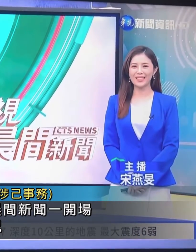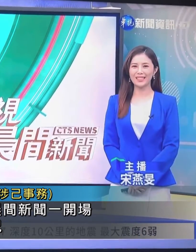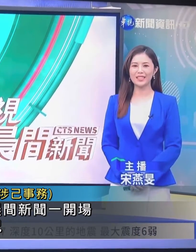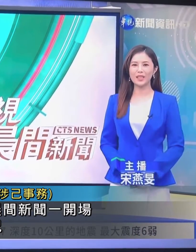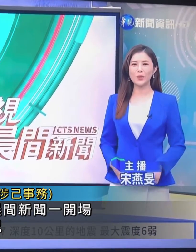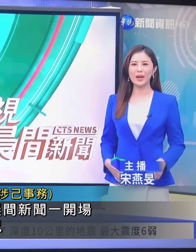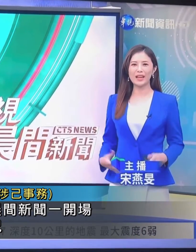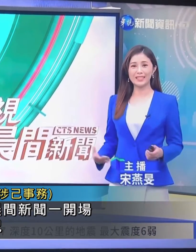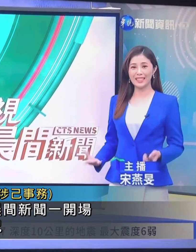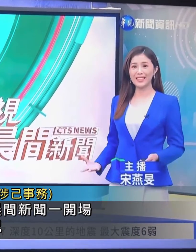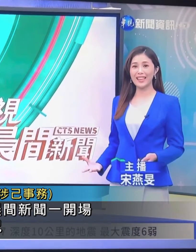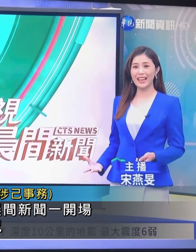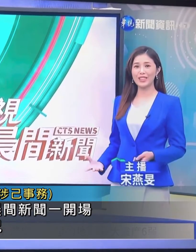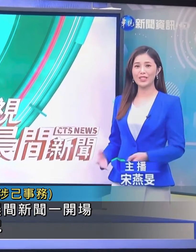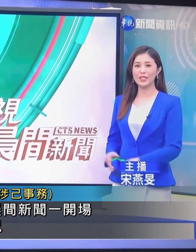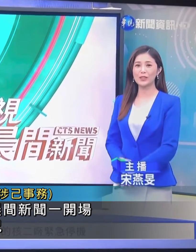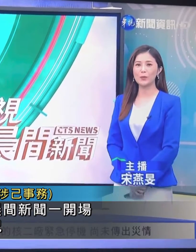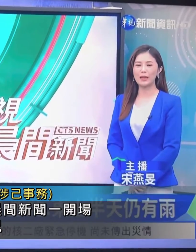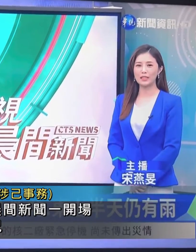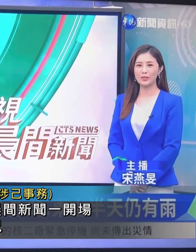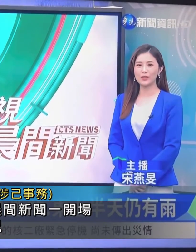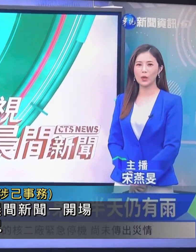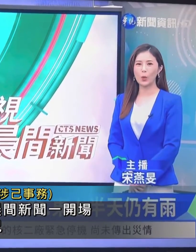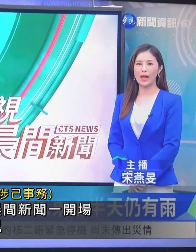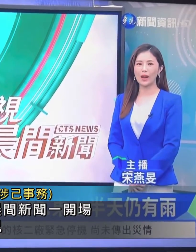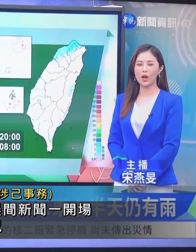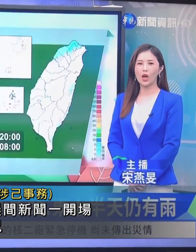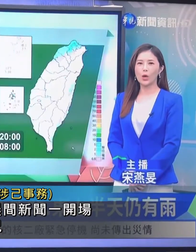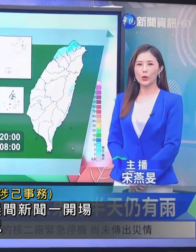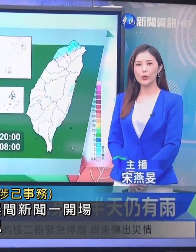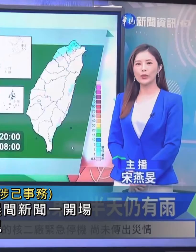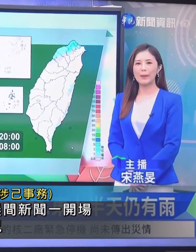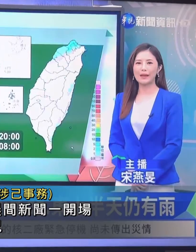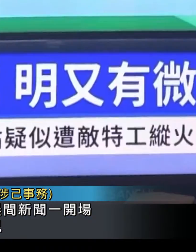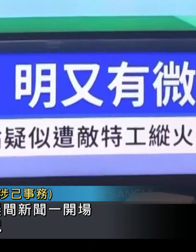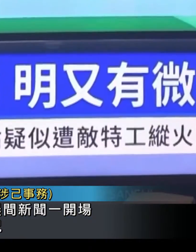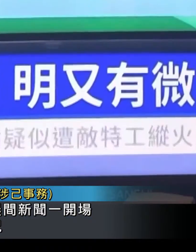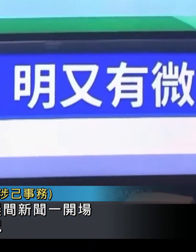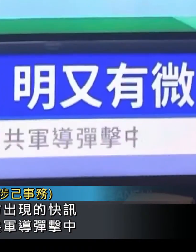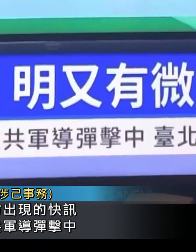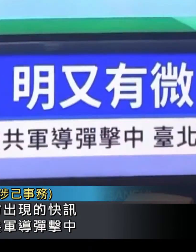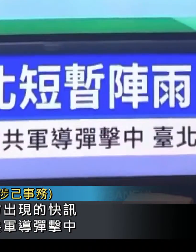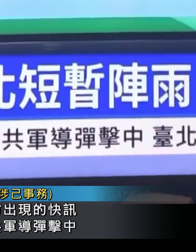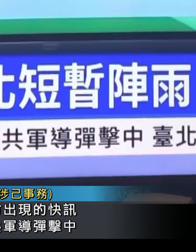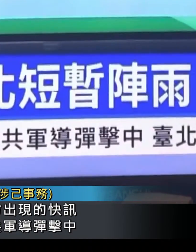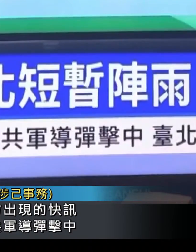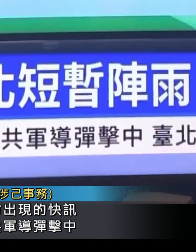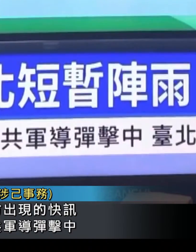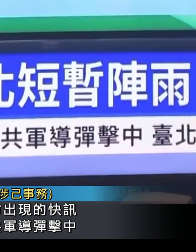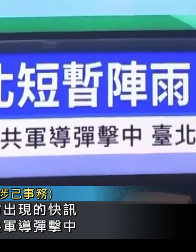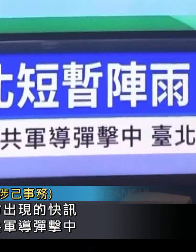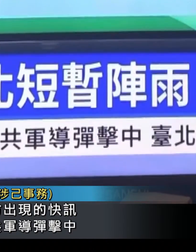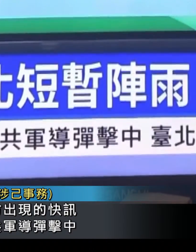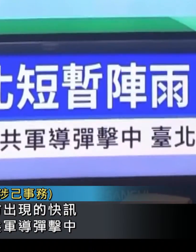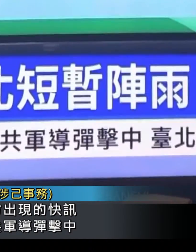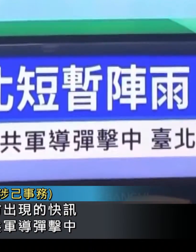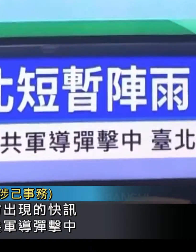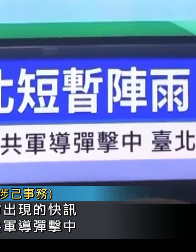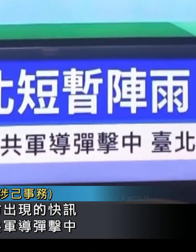这个星期三，华视晨间新闻一开场，主播播报天气状况，但是荧幕的最下方出现的快讯，则是新北